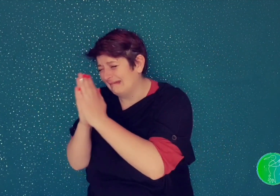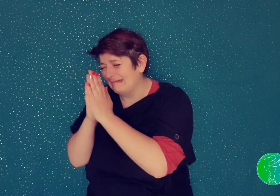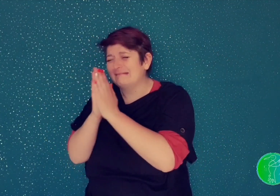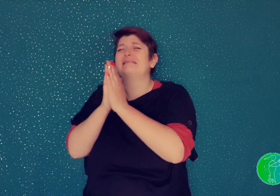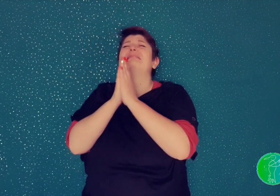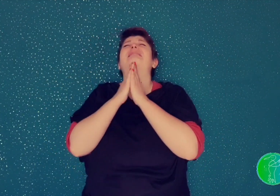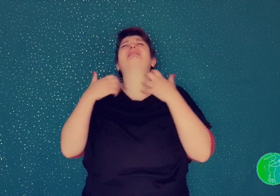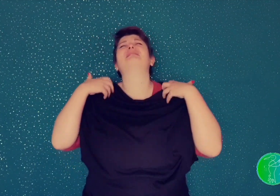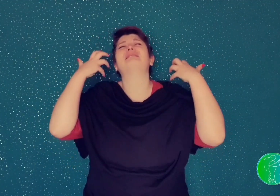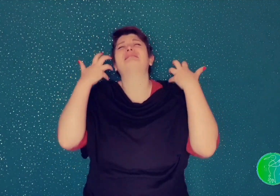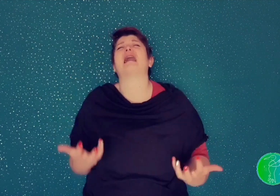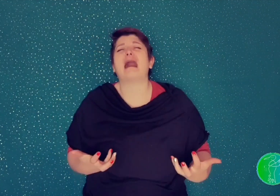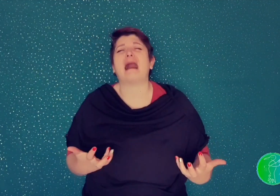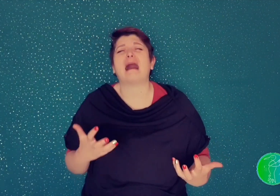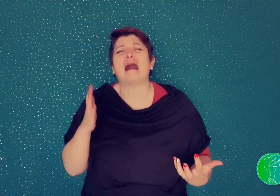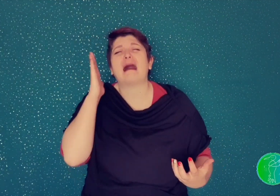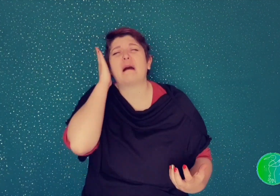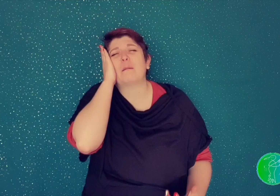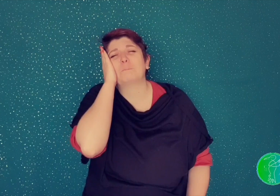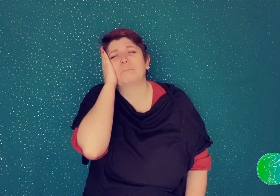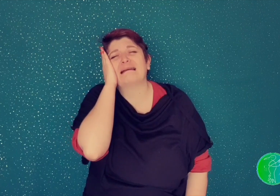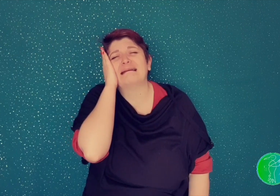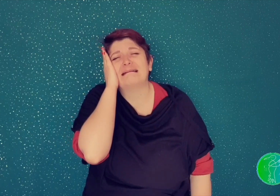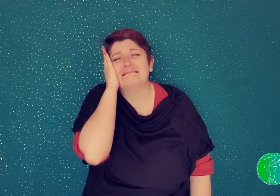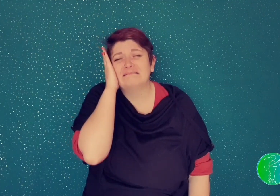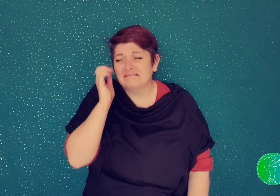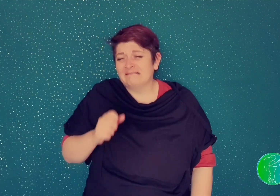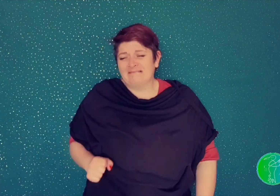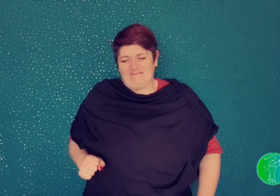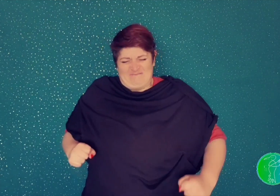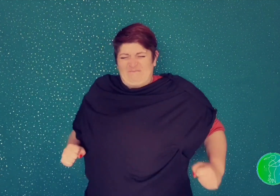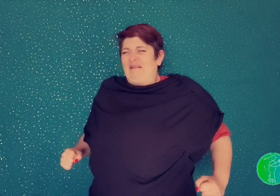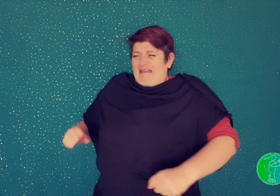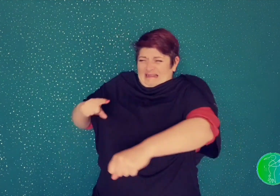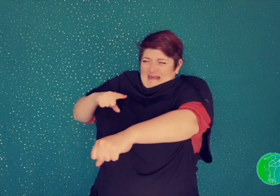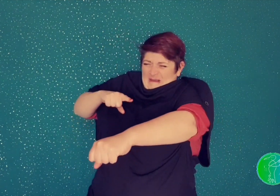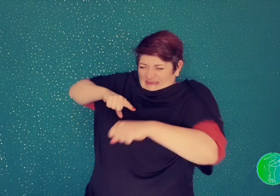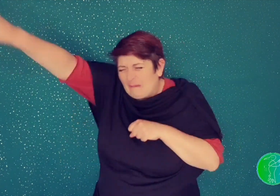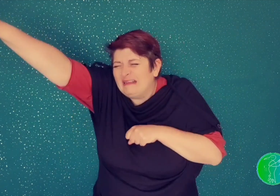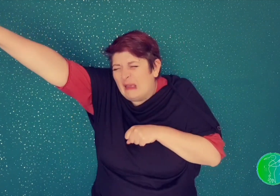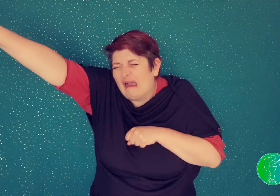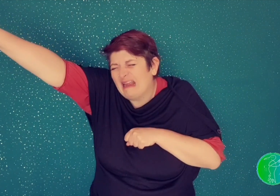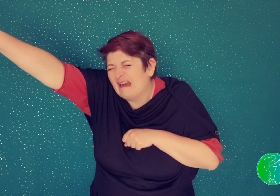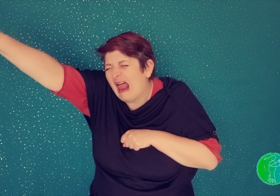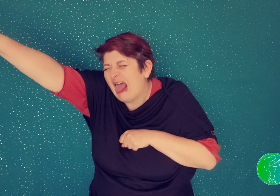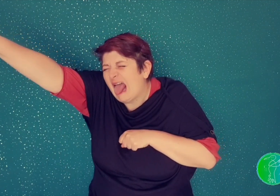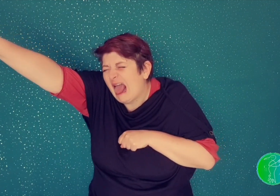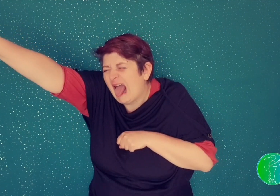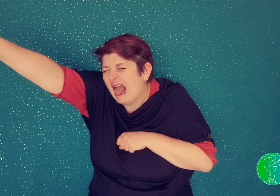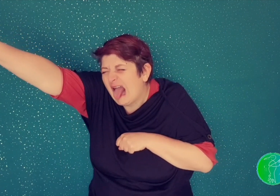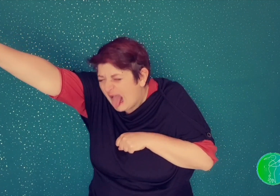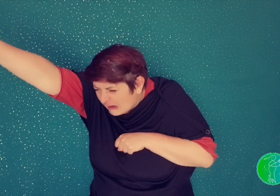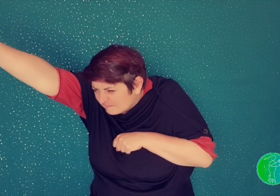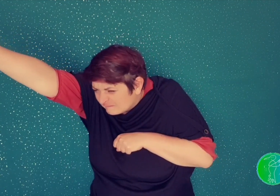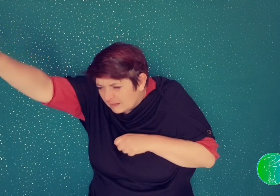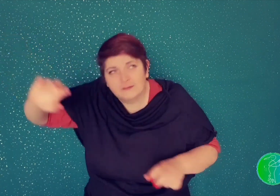Je vous en prie, s'écria la souris. Je veux dormir. Je désire que vous partiez tous d'ici.